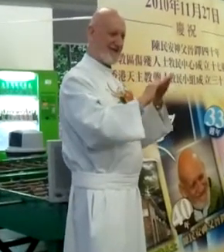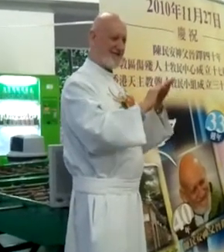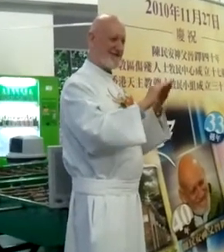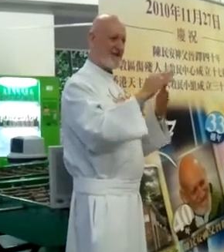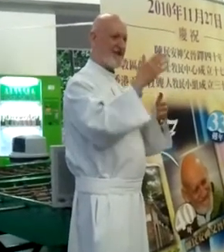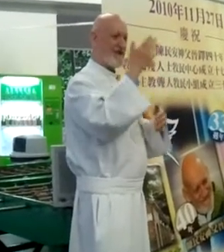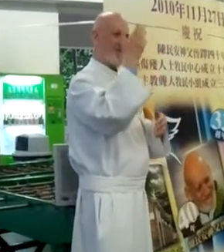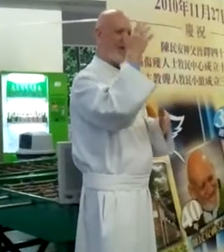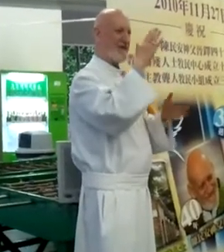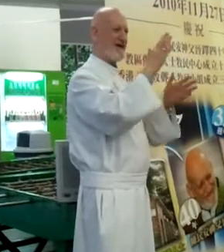去